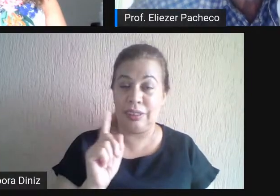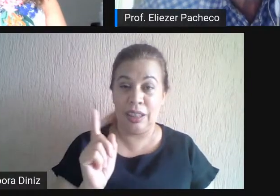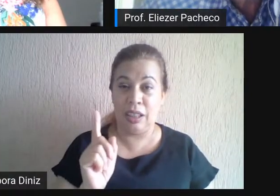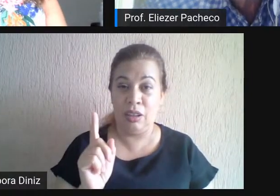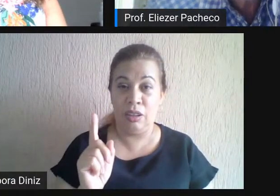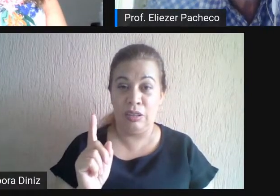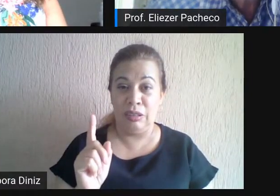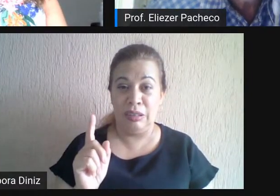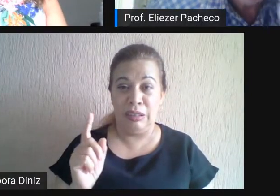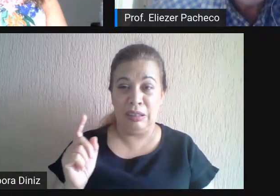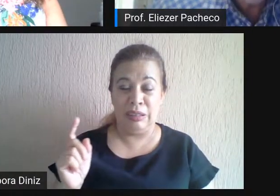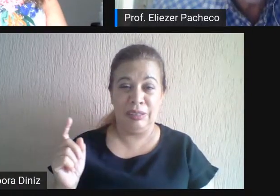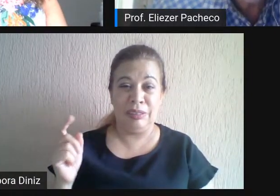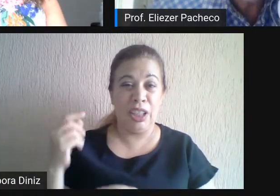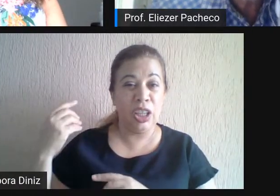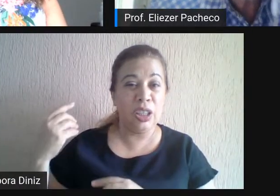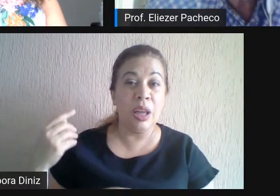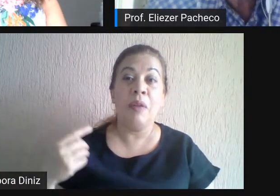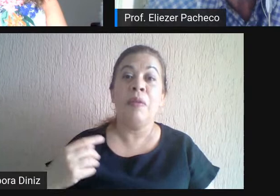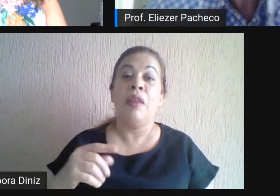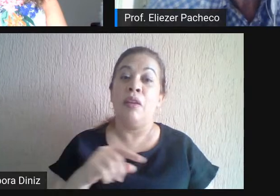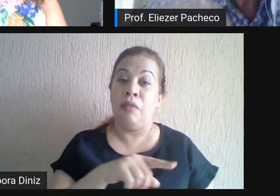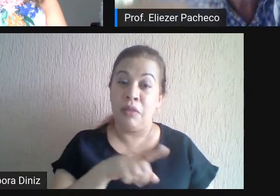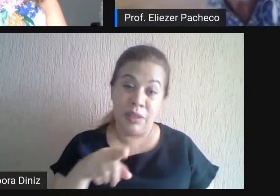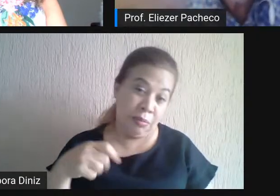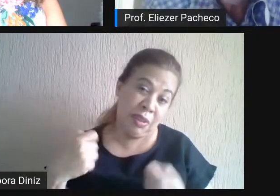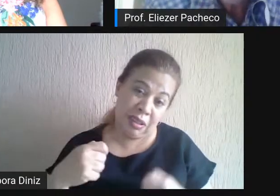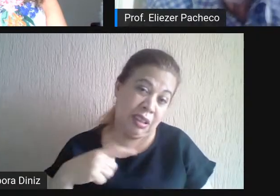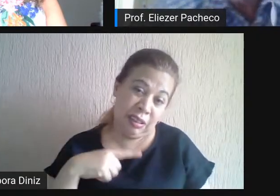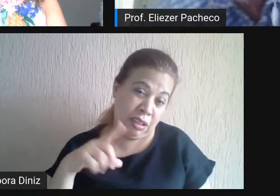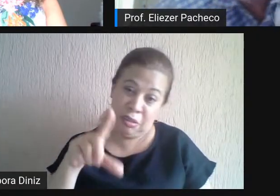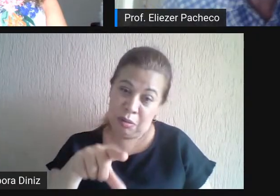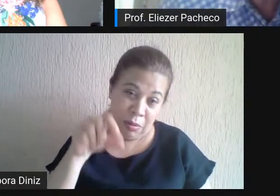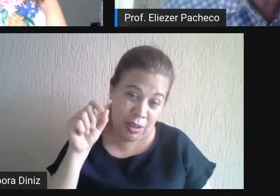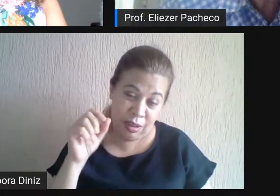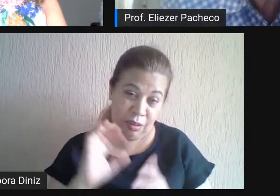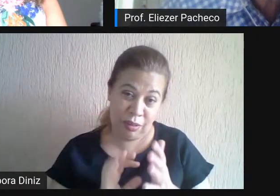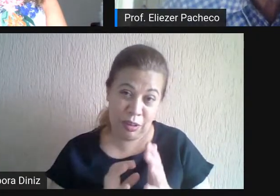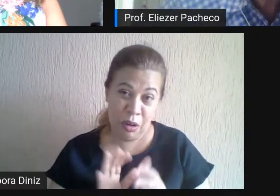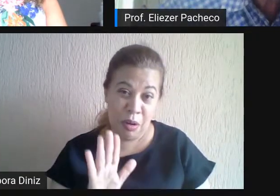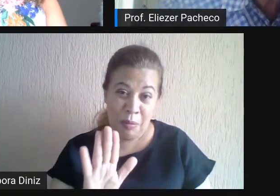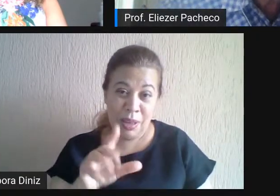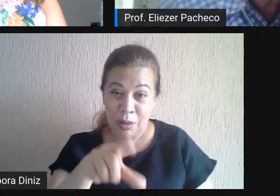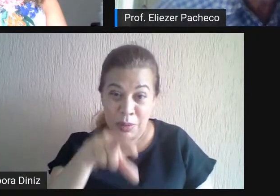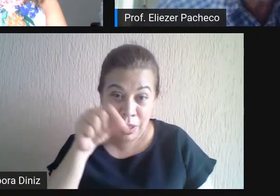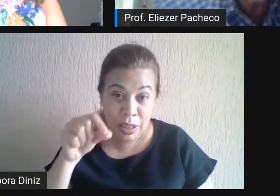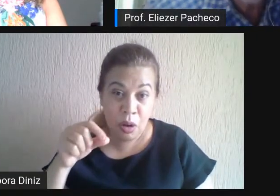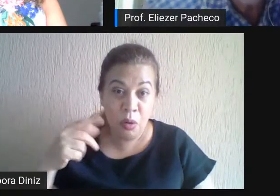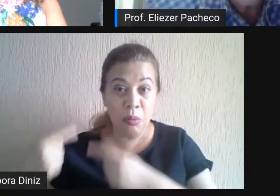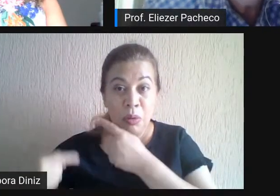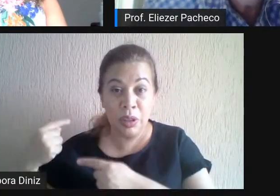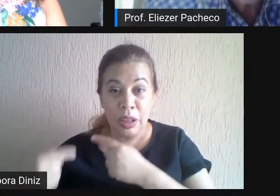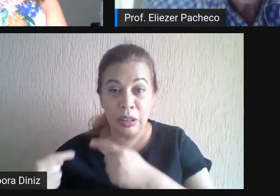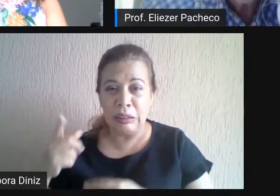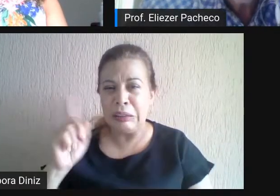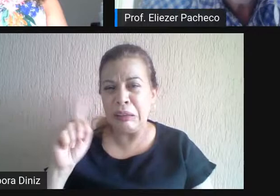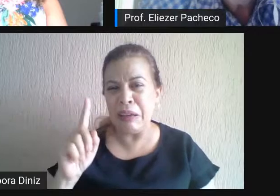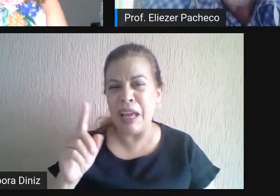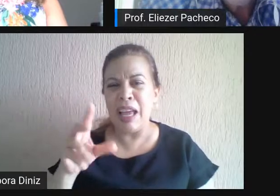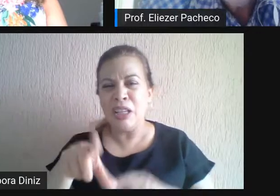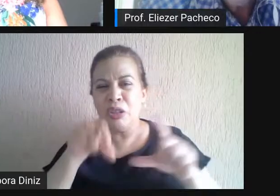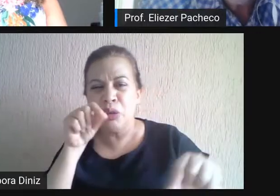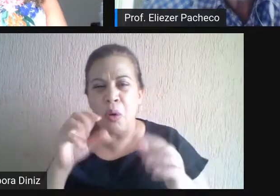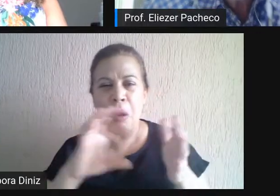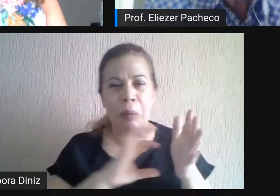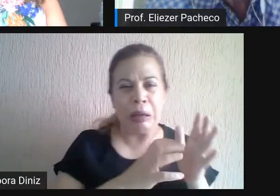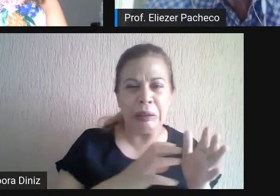pelo contrário, a pessoa tem que ter sua opção partidária. Mas quando eu falo opção política, eu estou falando opção por esse ou aquele partido.